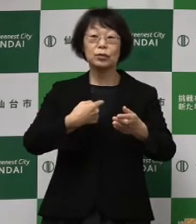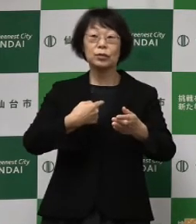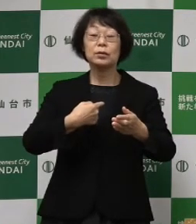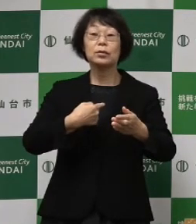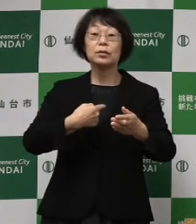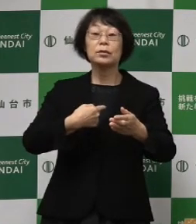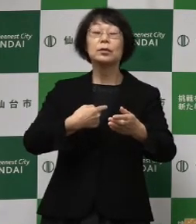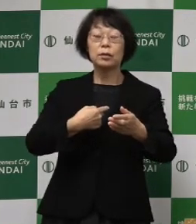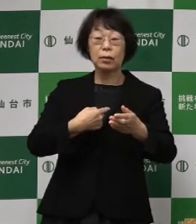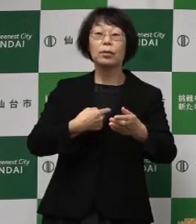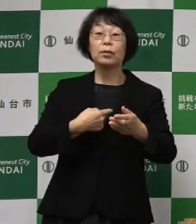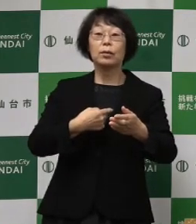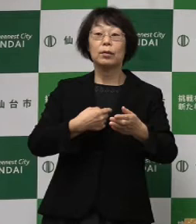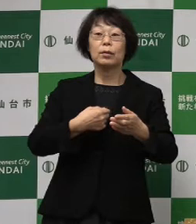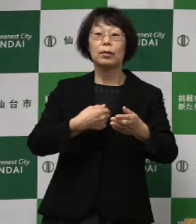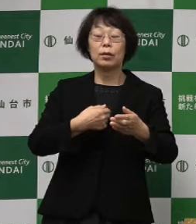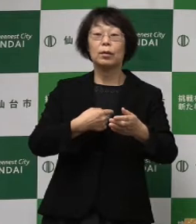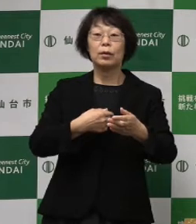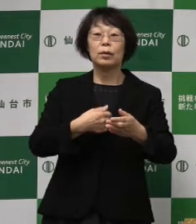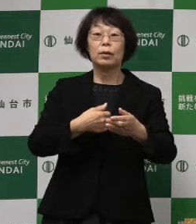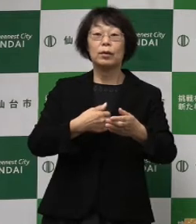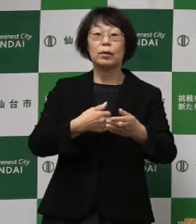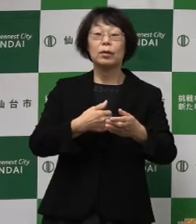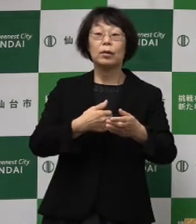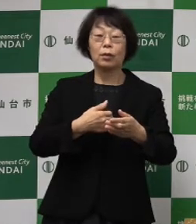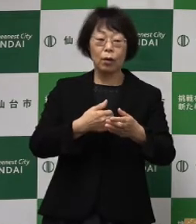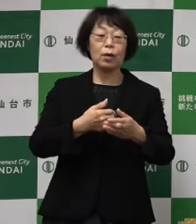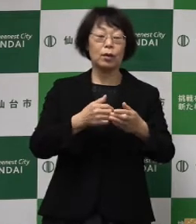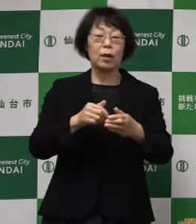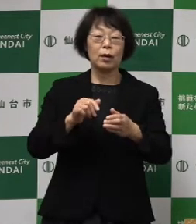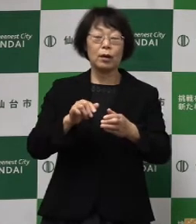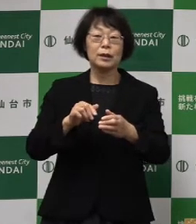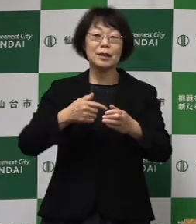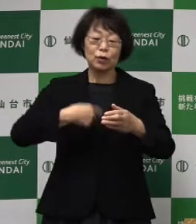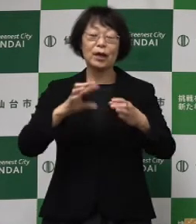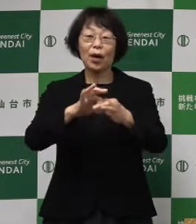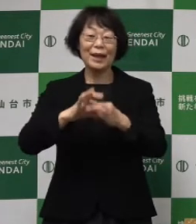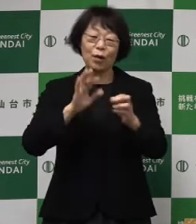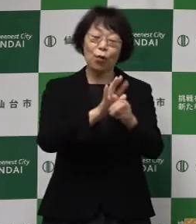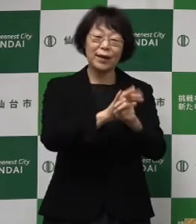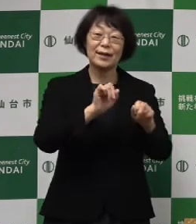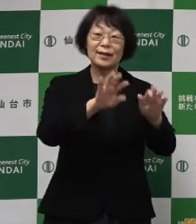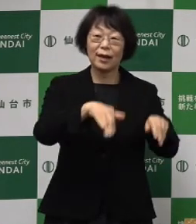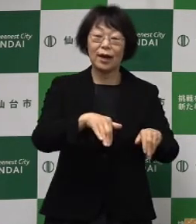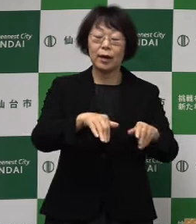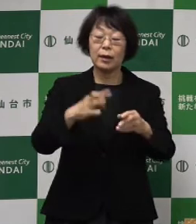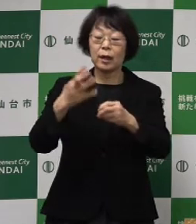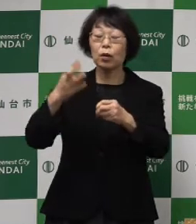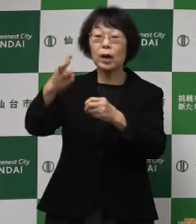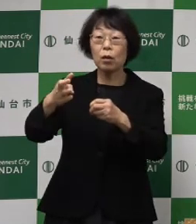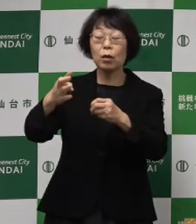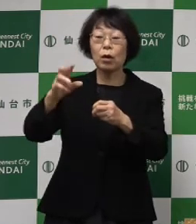後継だというふうにおっしゃって応援に行かれたと思います。それで、4年後、土井さん、現